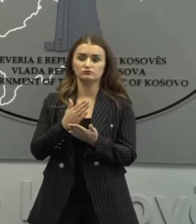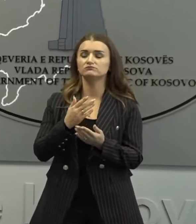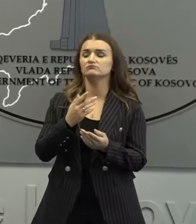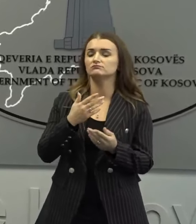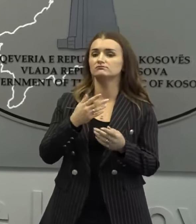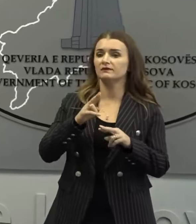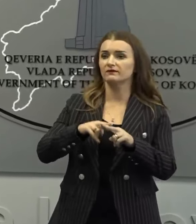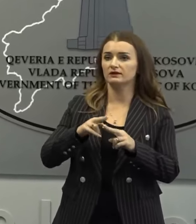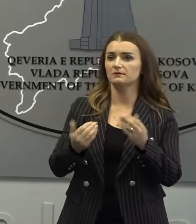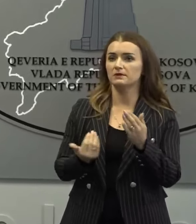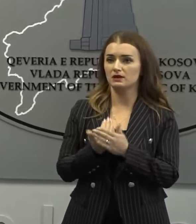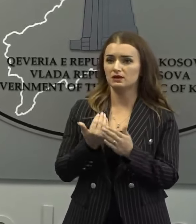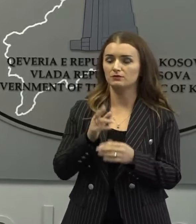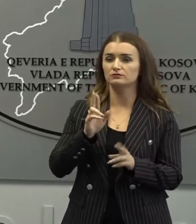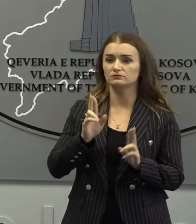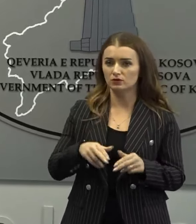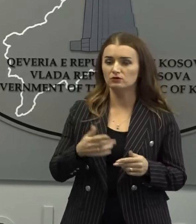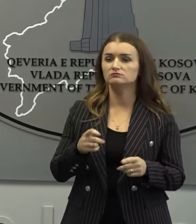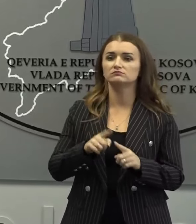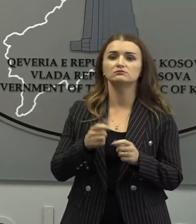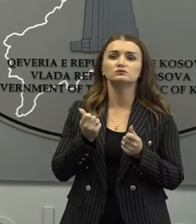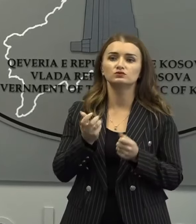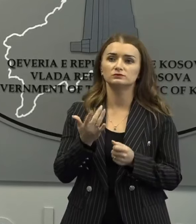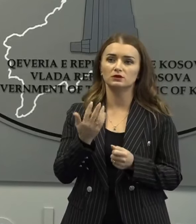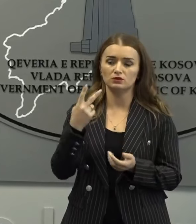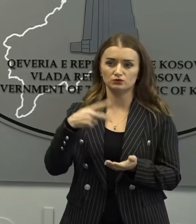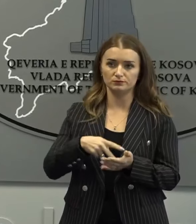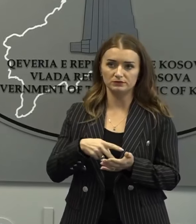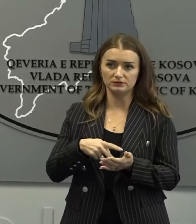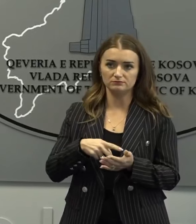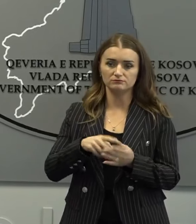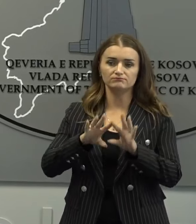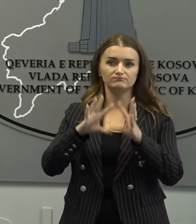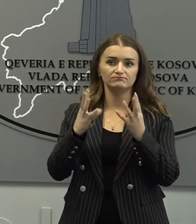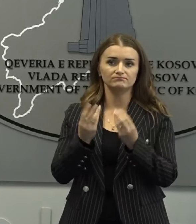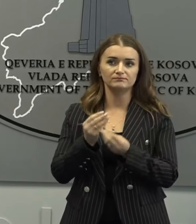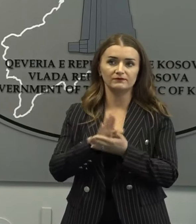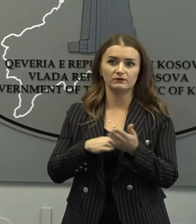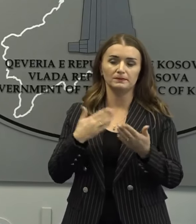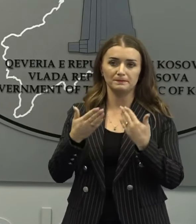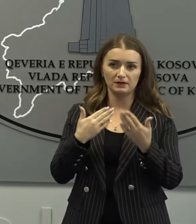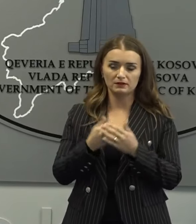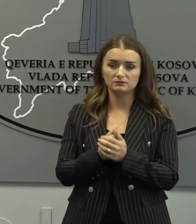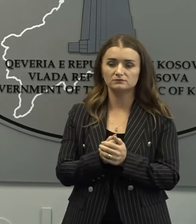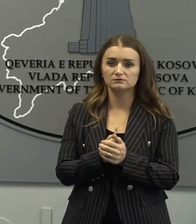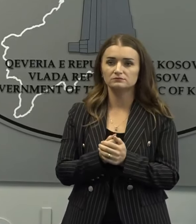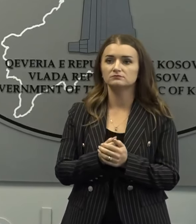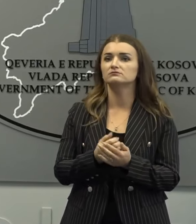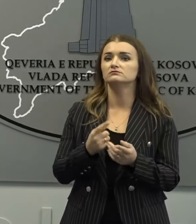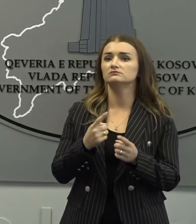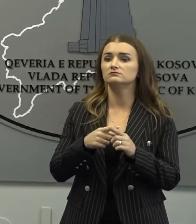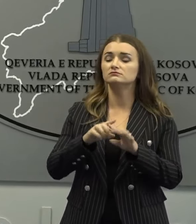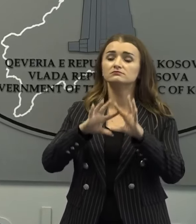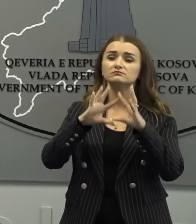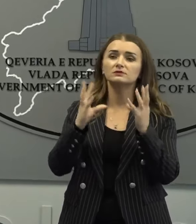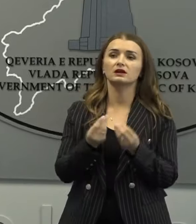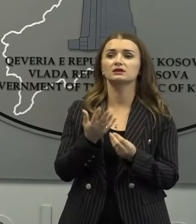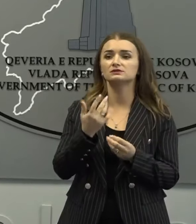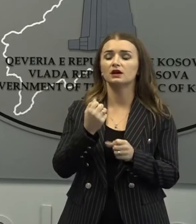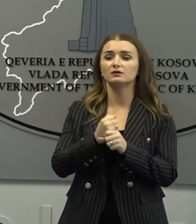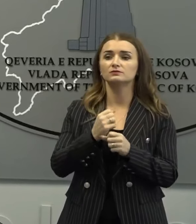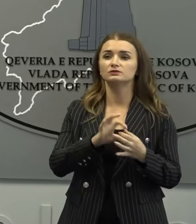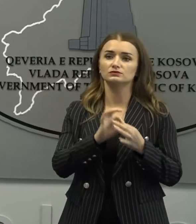kaluam numrin prej 2000 vendimeve gjithsej, e në totalisht janë bërë 2009, dhe po ashtu e